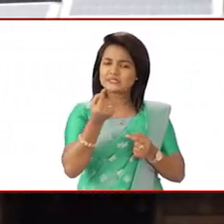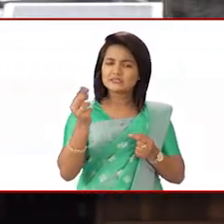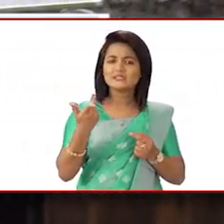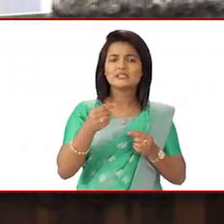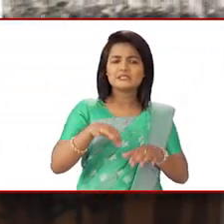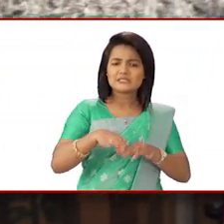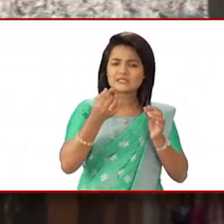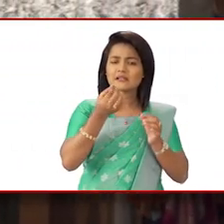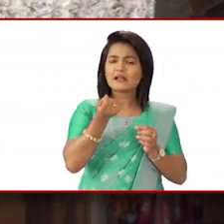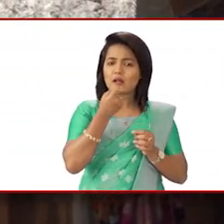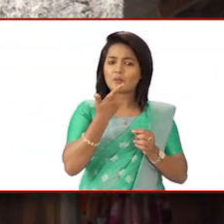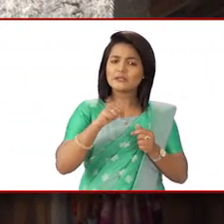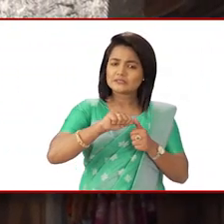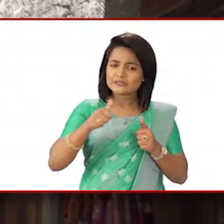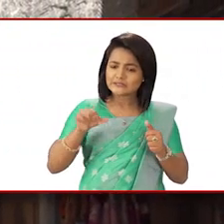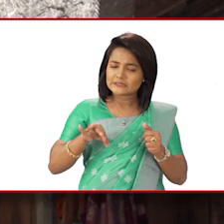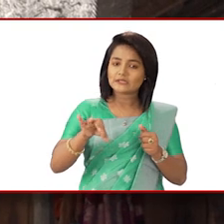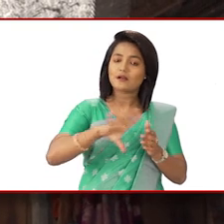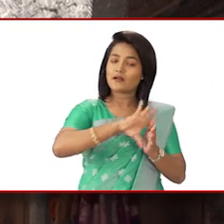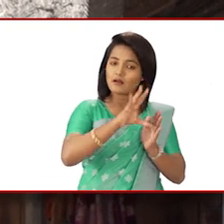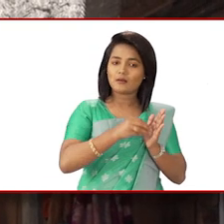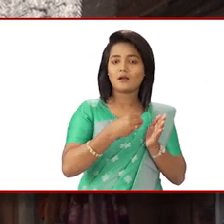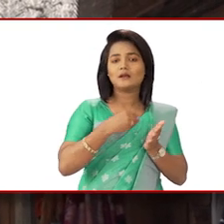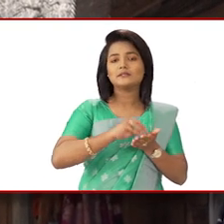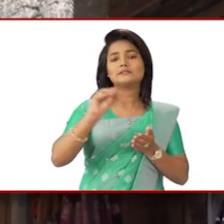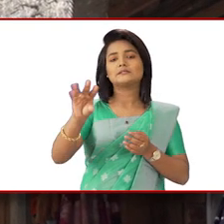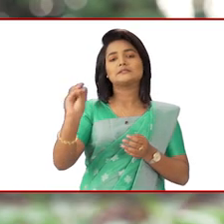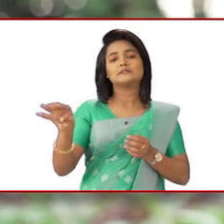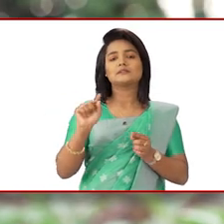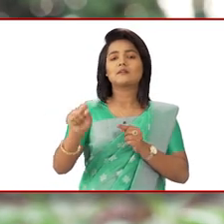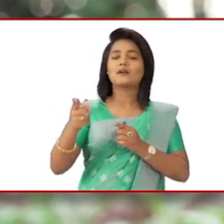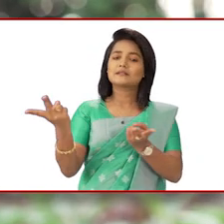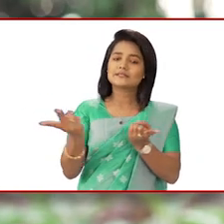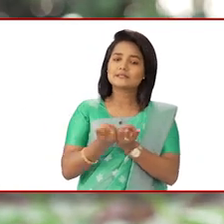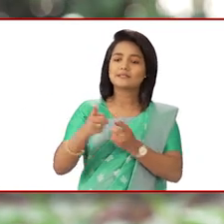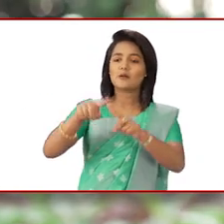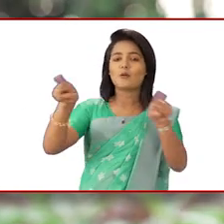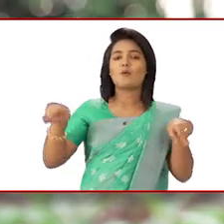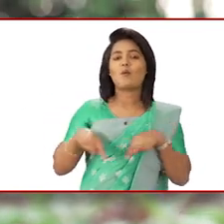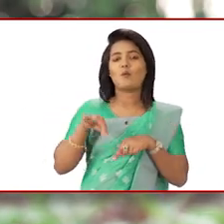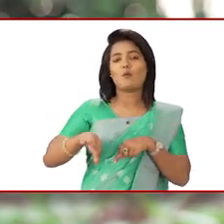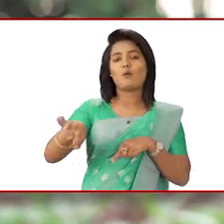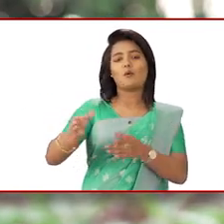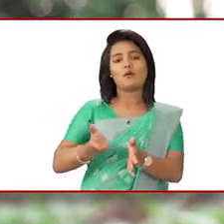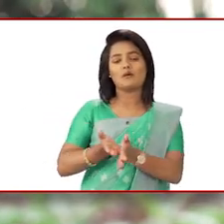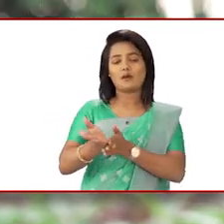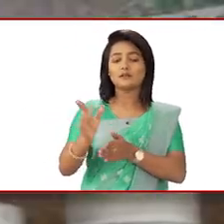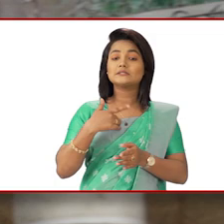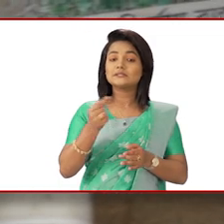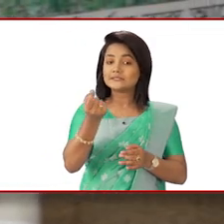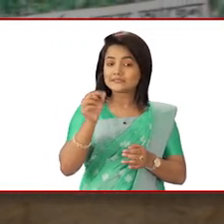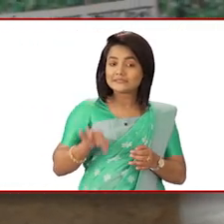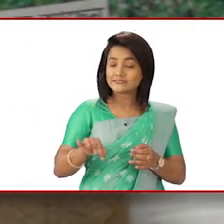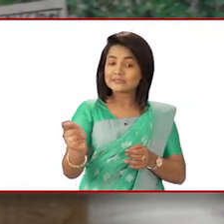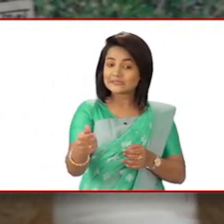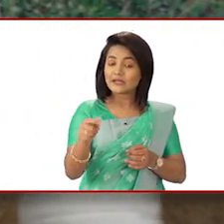কিছু চারা, কিছু ঔষধি চারা দিয়ে দিছি, তারা আমার মতন বাড়ি তৈরি করেছে। এই বীজগুলো সংরক্ষণ যখন আমি করি,